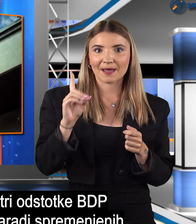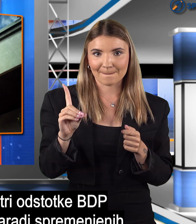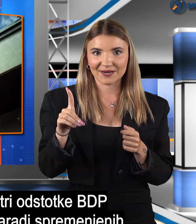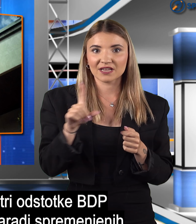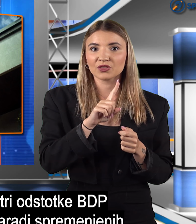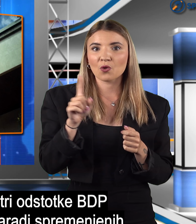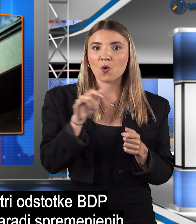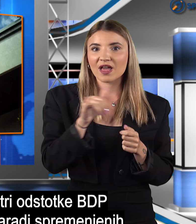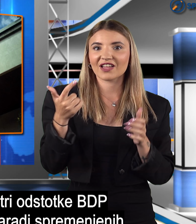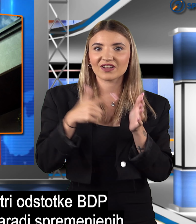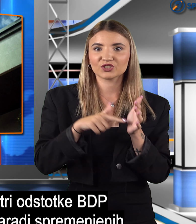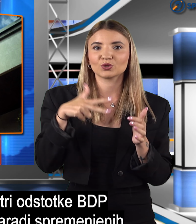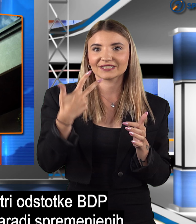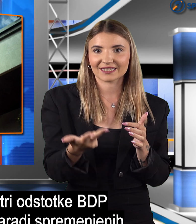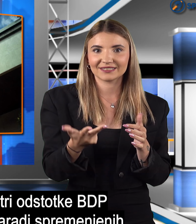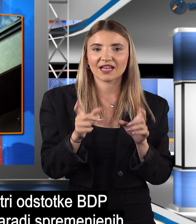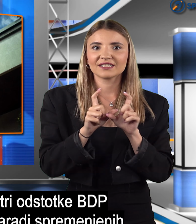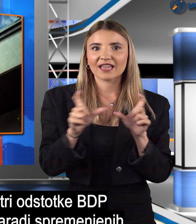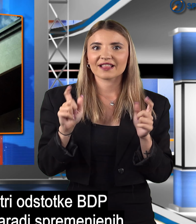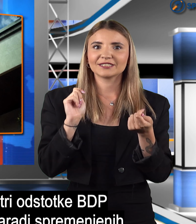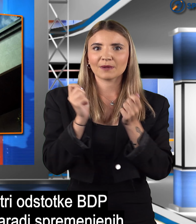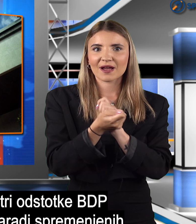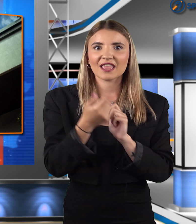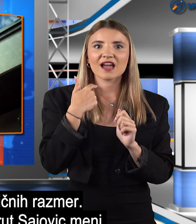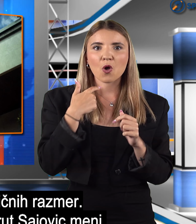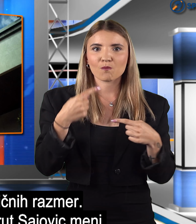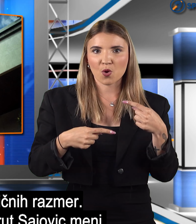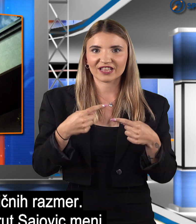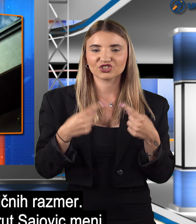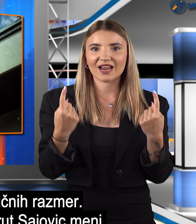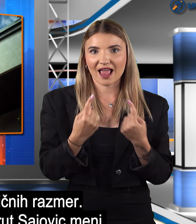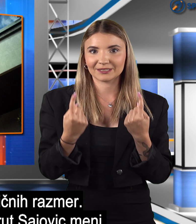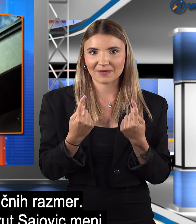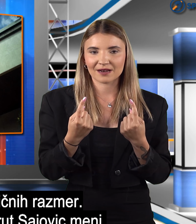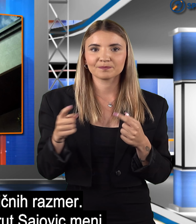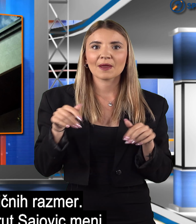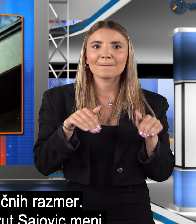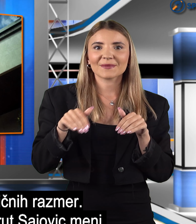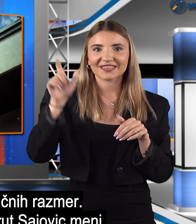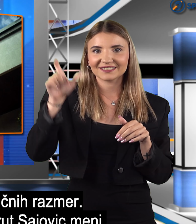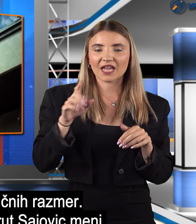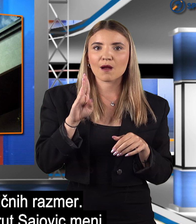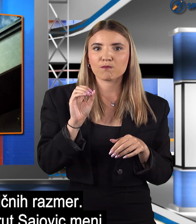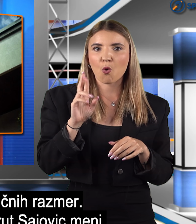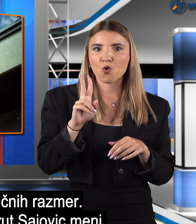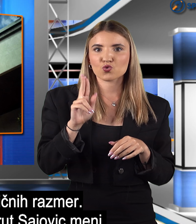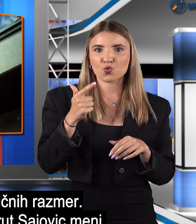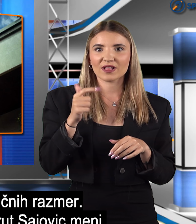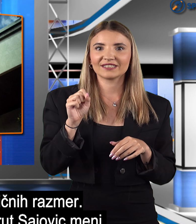leta 2030 zaradi spremenjenih geopolitičnih razmer. Minister Borut Sajovic